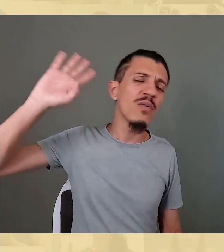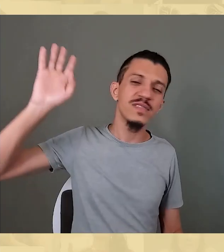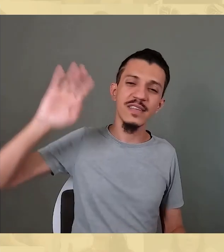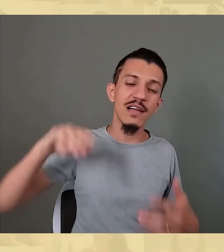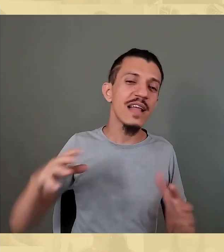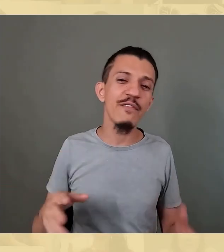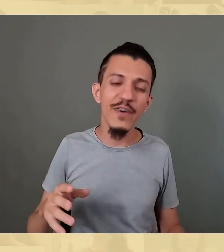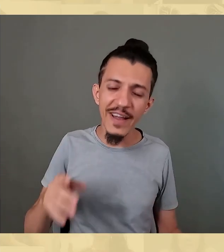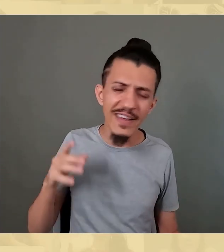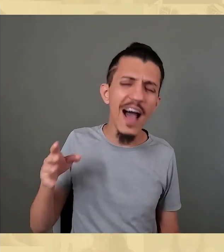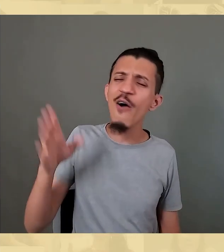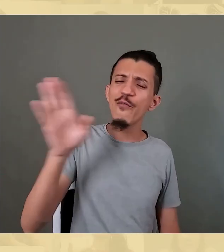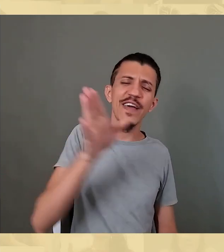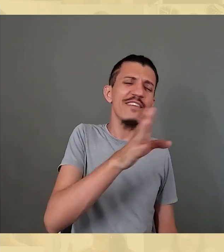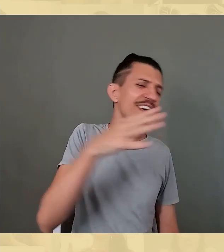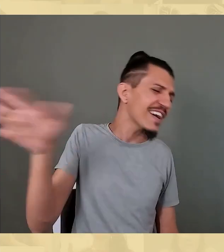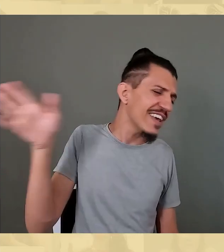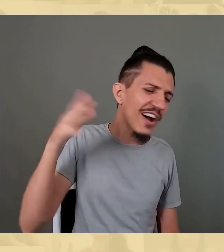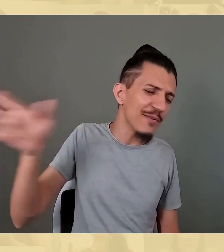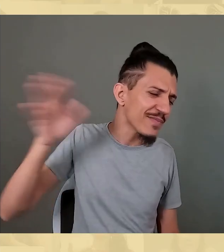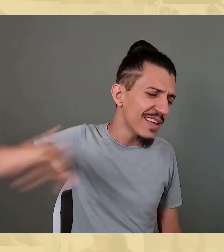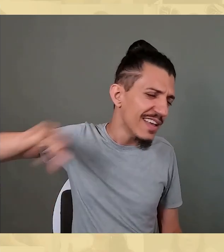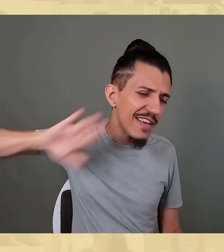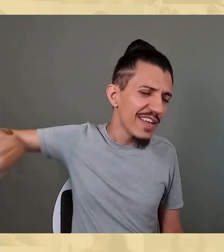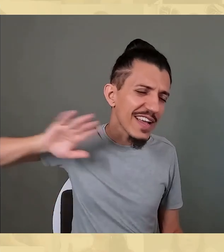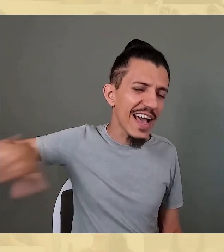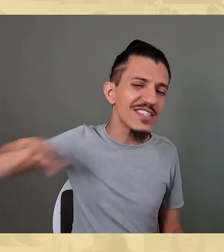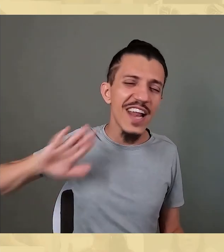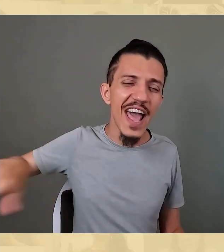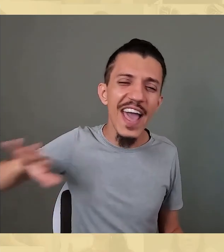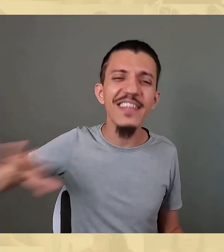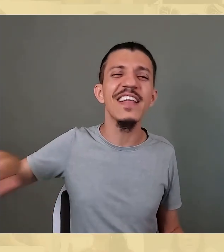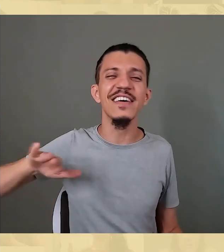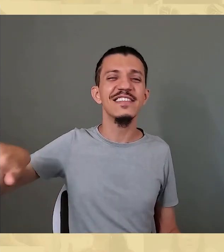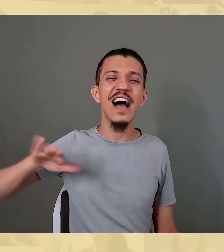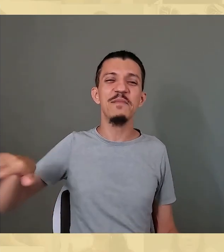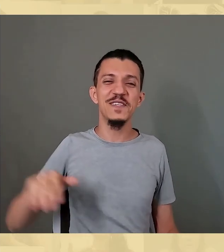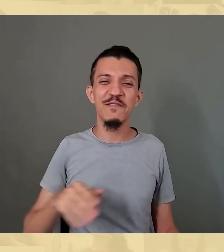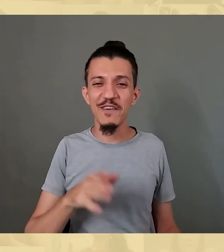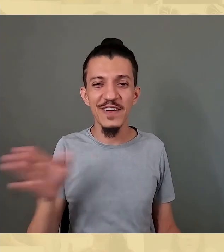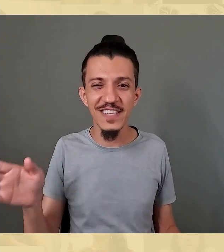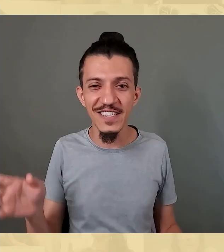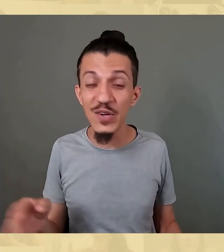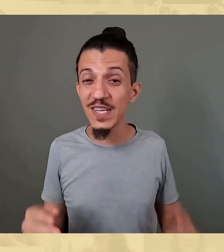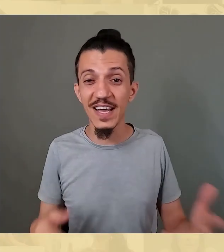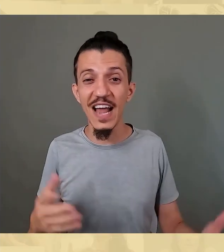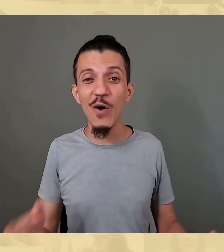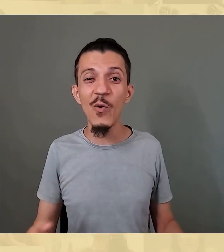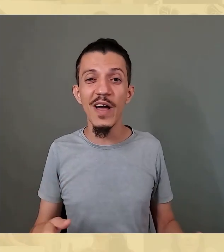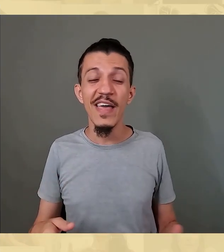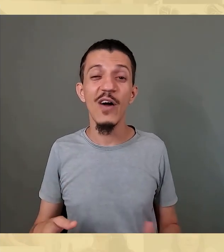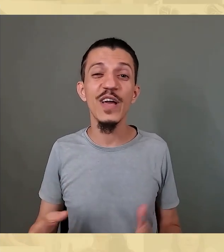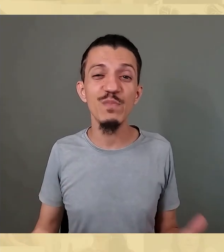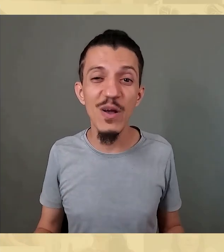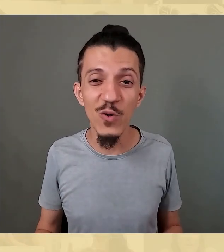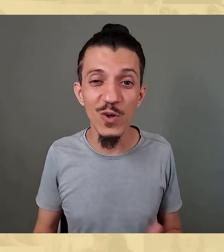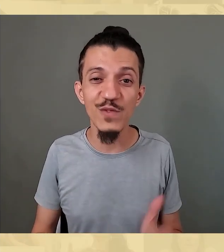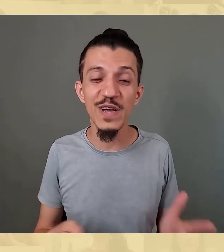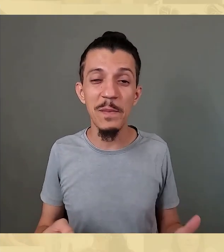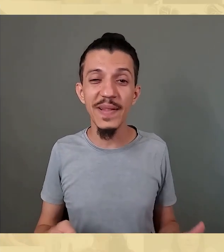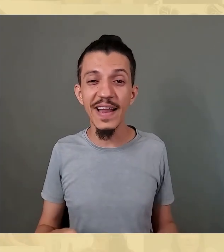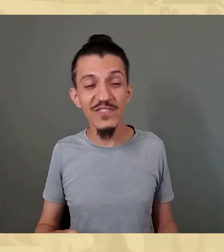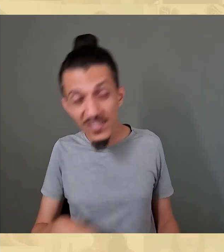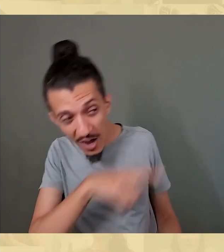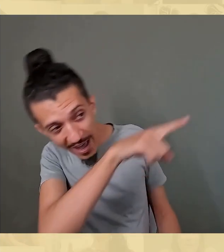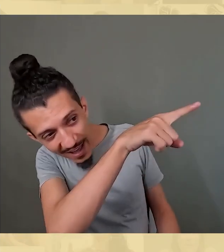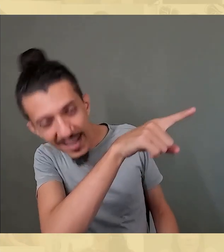não, você está no telefone, né? Não, vira aqui, ó. Vira aqui à direita, sabe? Você vê fazendo assim, ou você está na rua, e alguém te pergunta onde fica a